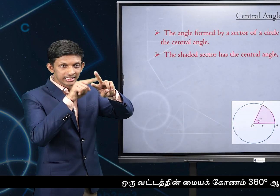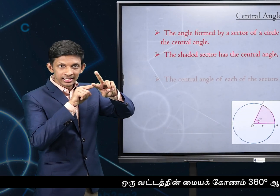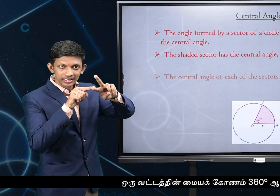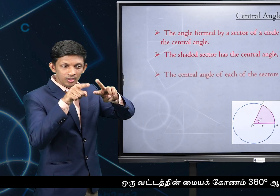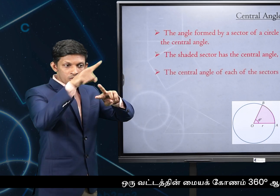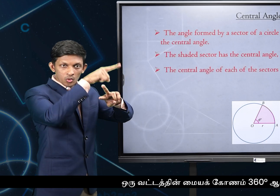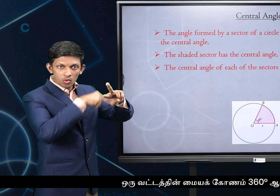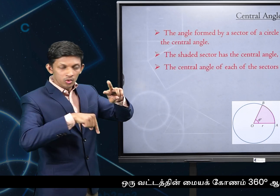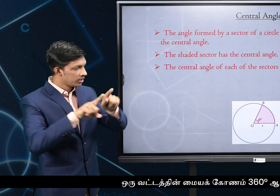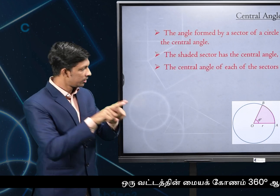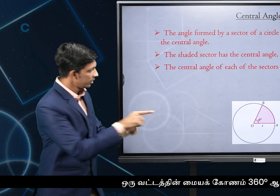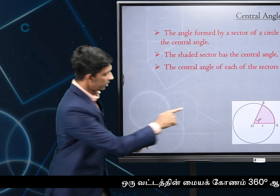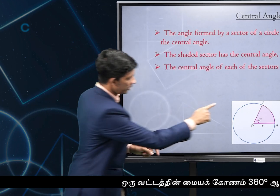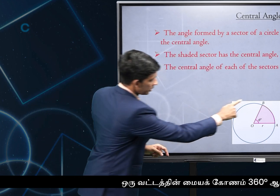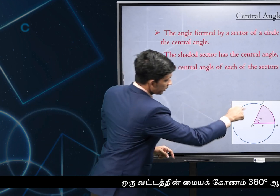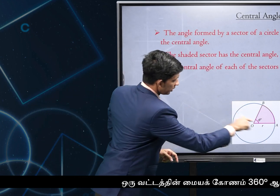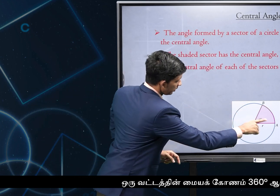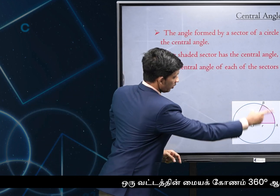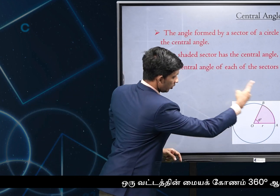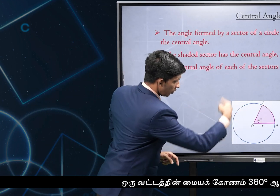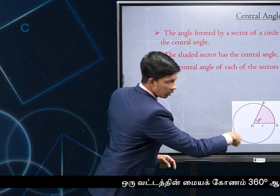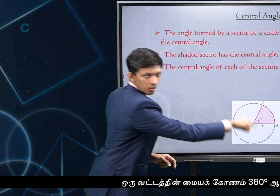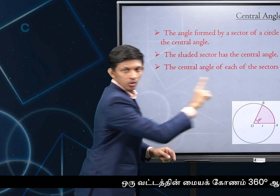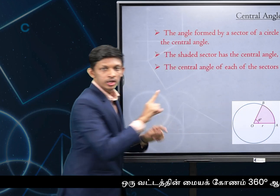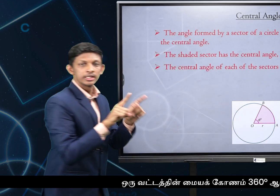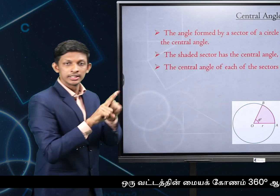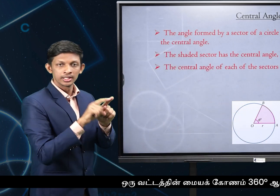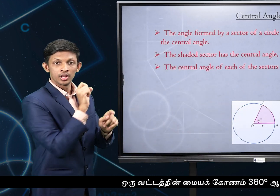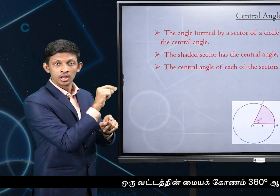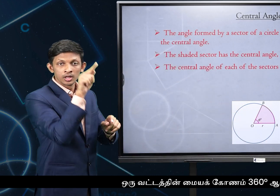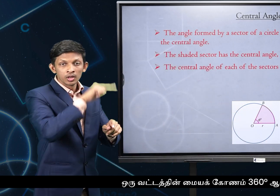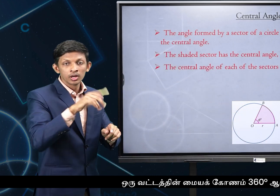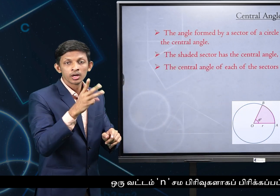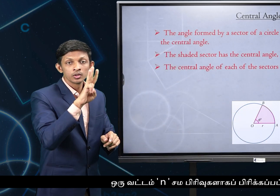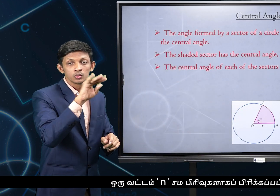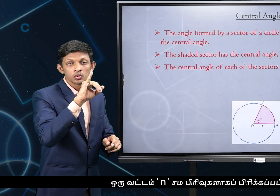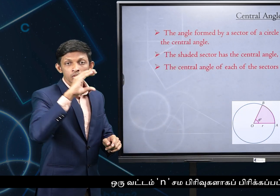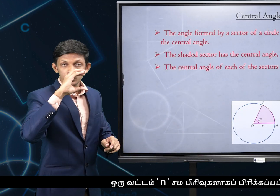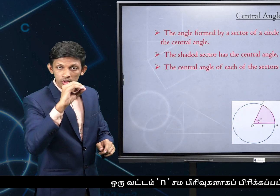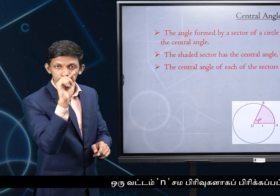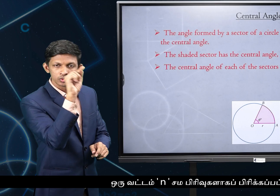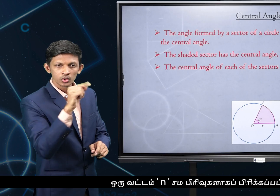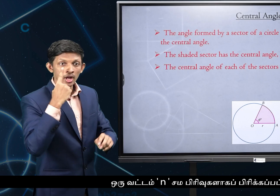ஒரு வட்டத்தின் மைய கோணம் 360 டிகிரி ஆகும். ஒரு வட்டம் N